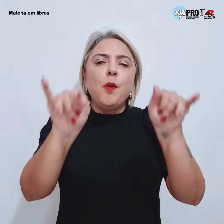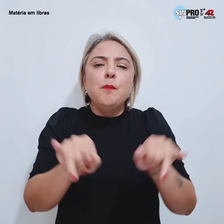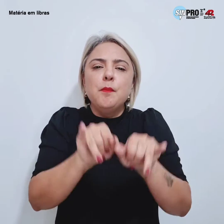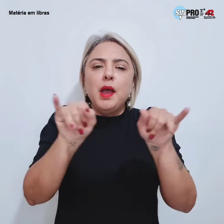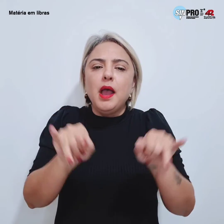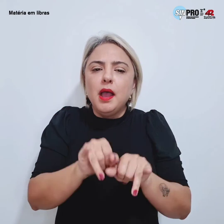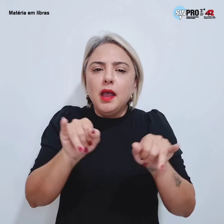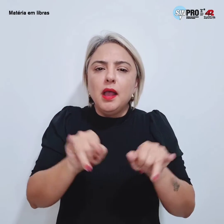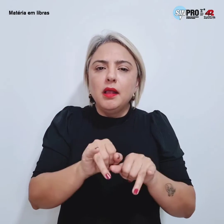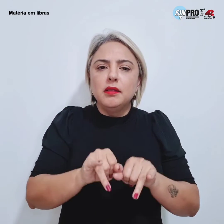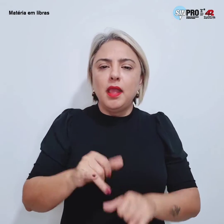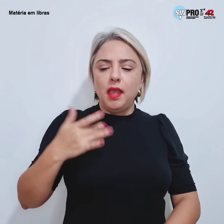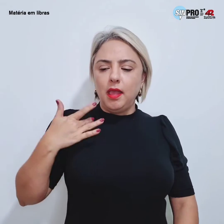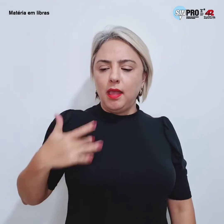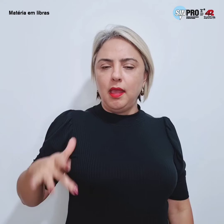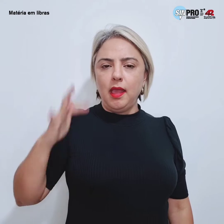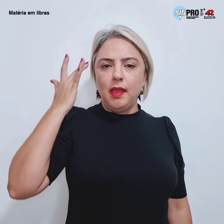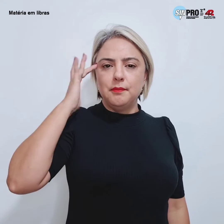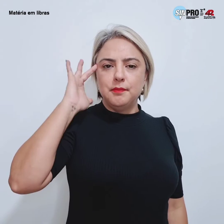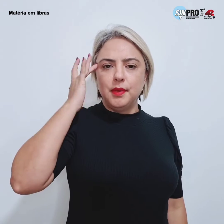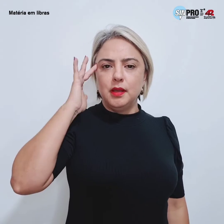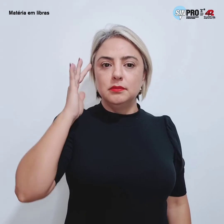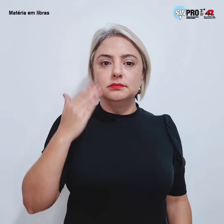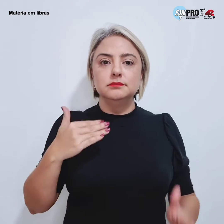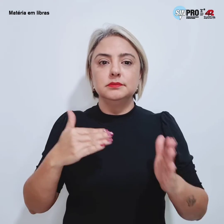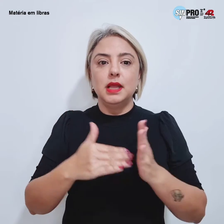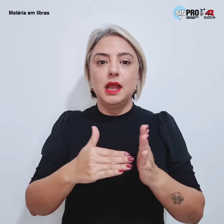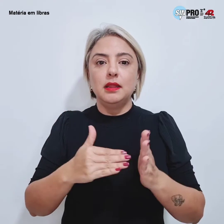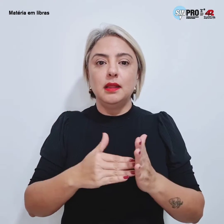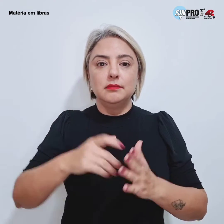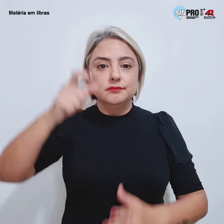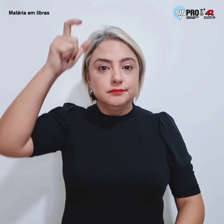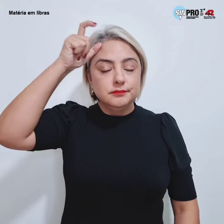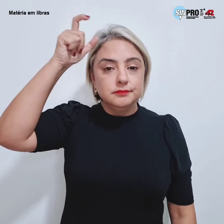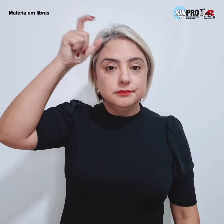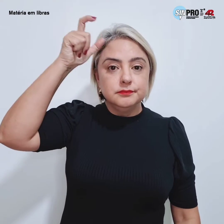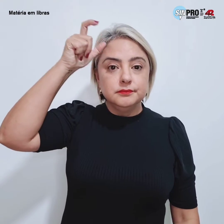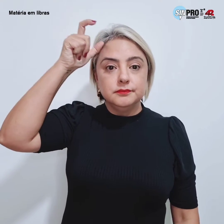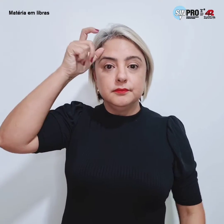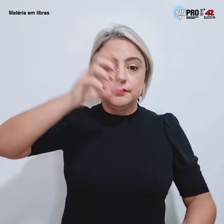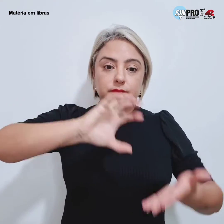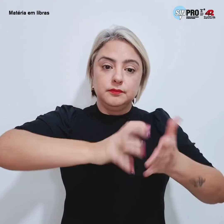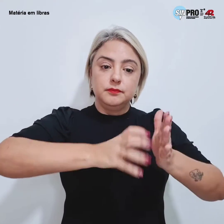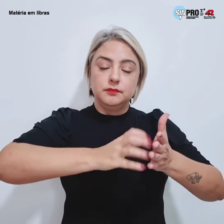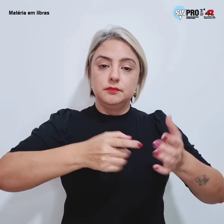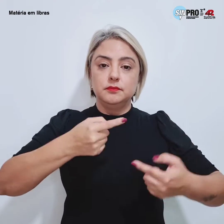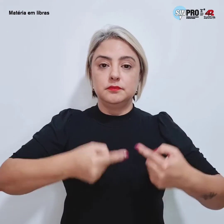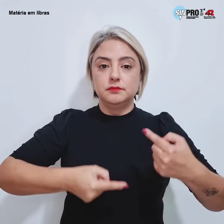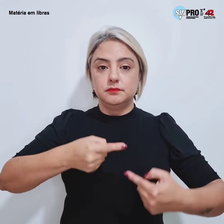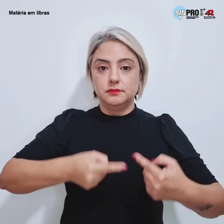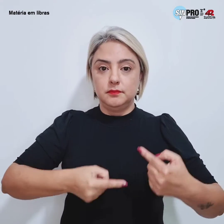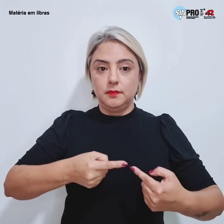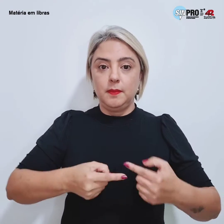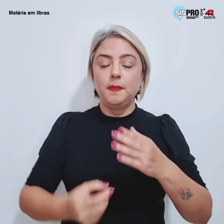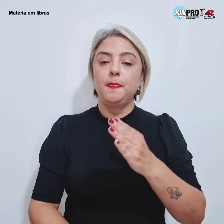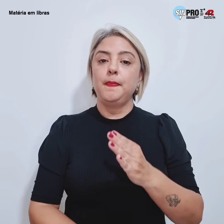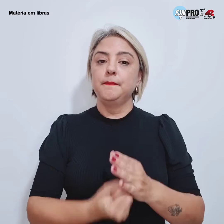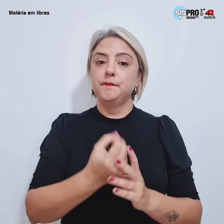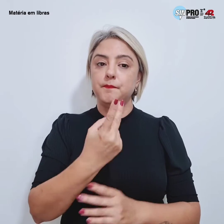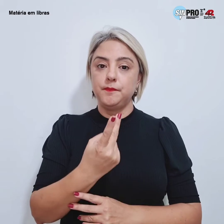da moda, até a endemonização de partidos políticos e a criação de